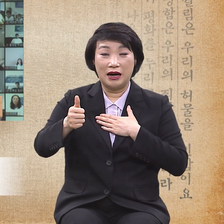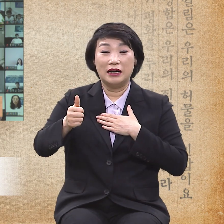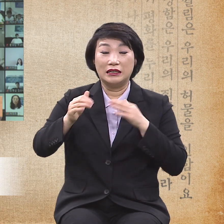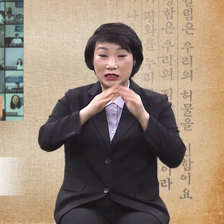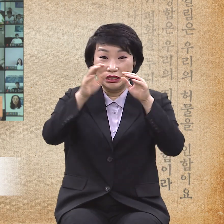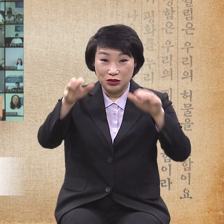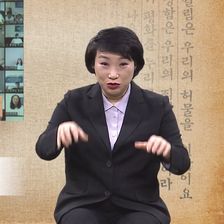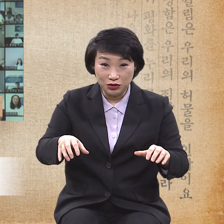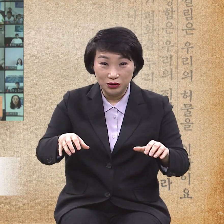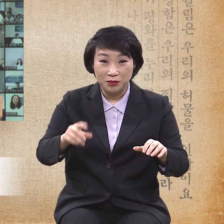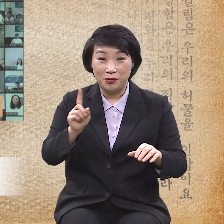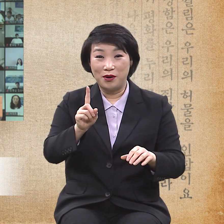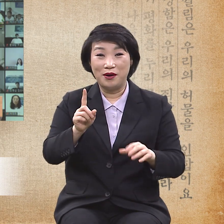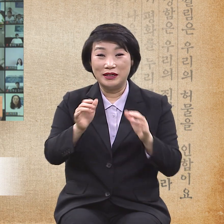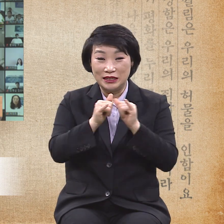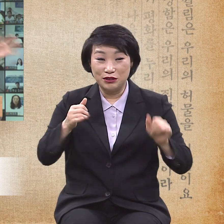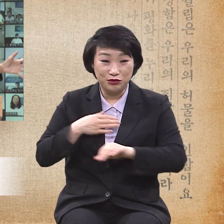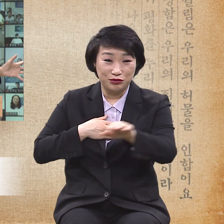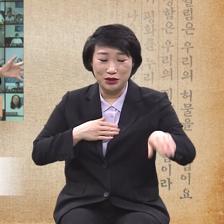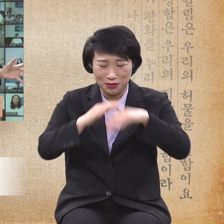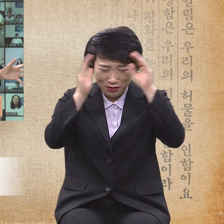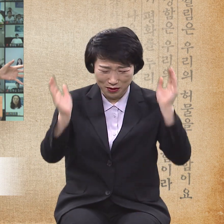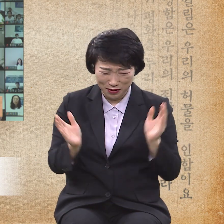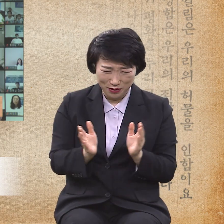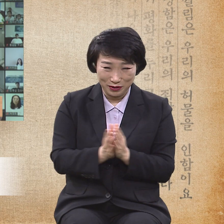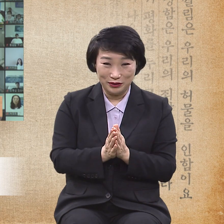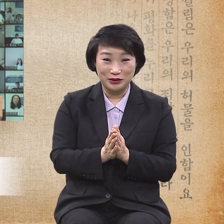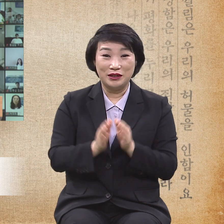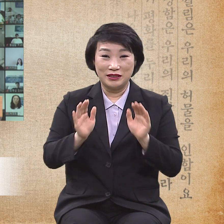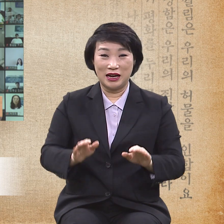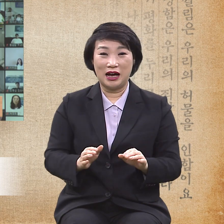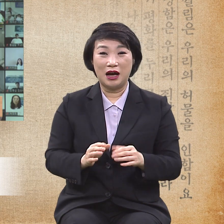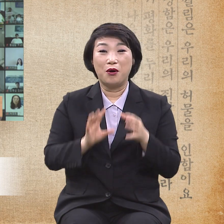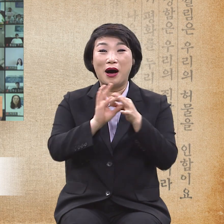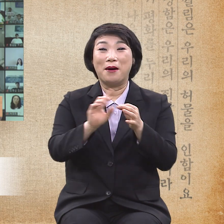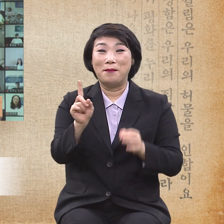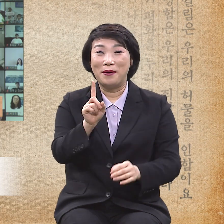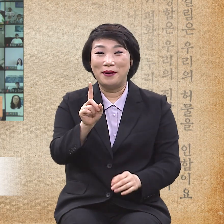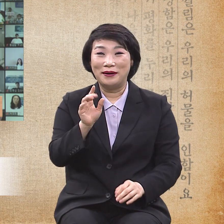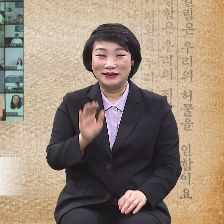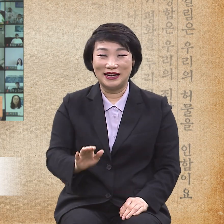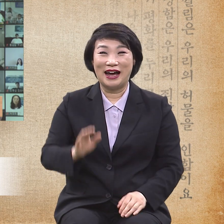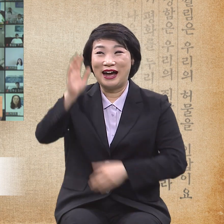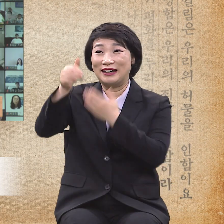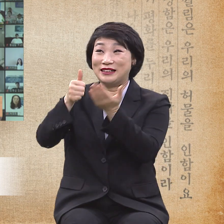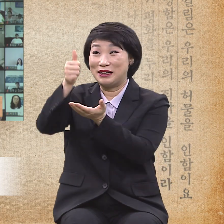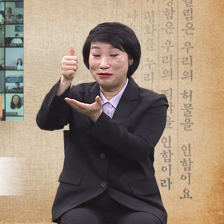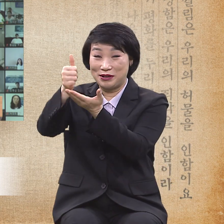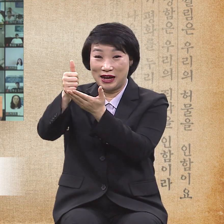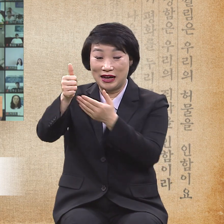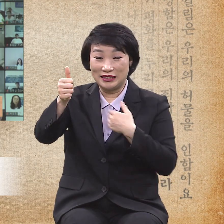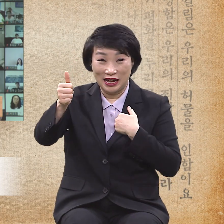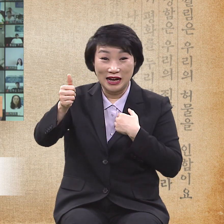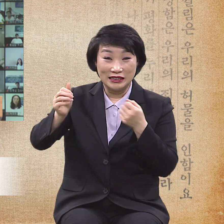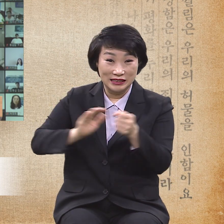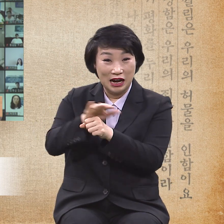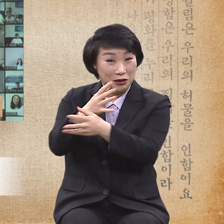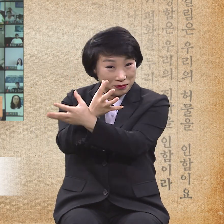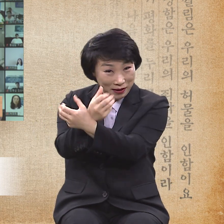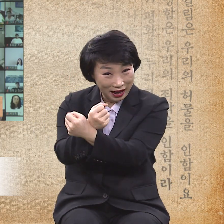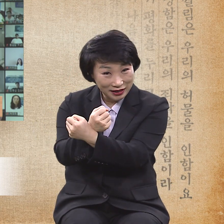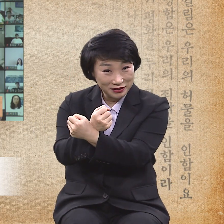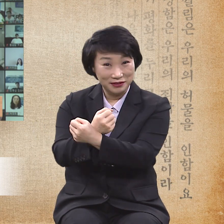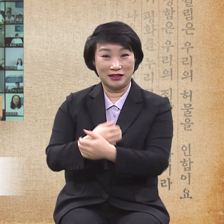나와 이웃과는 인류는 다 어떤 관계냐? 하나님과 사랑으로